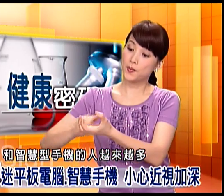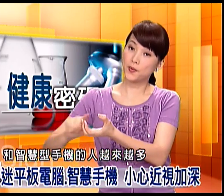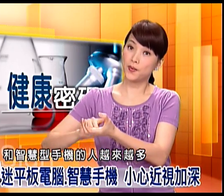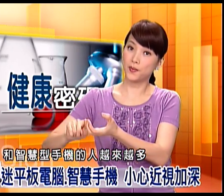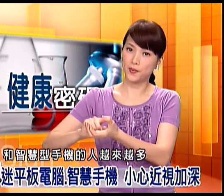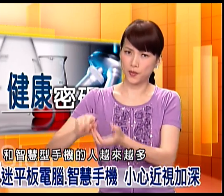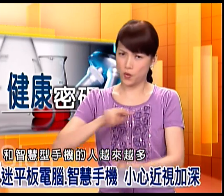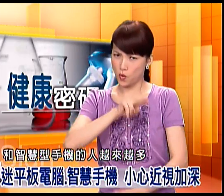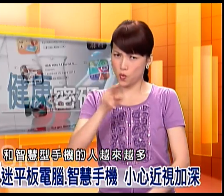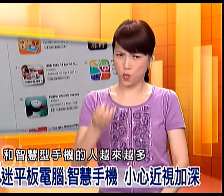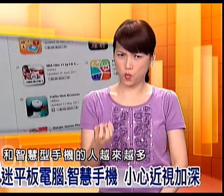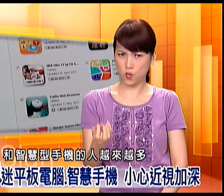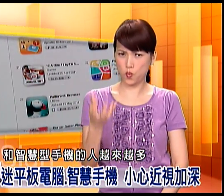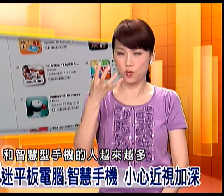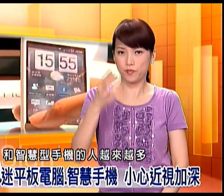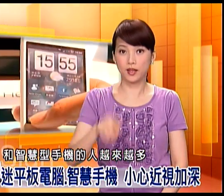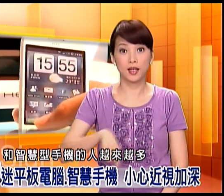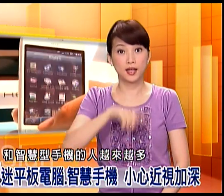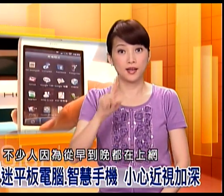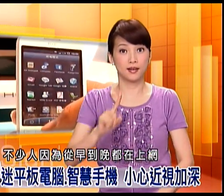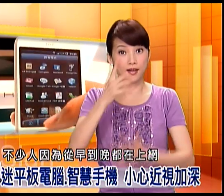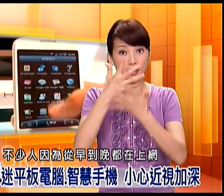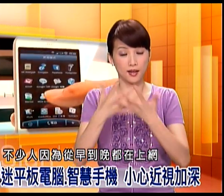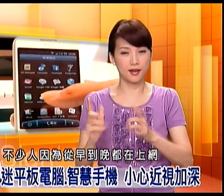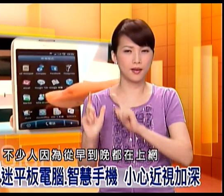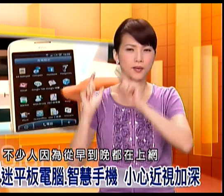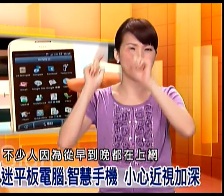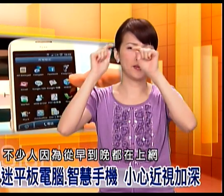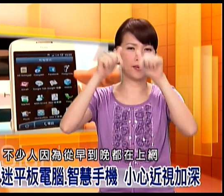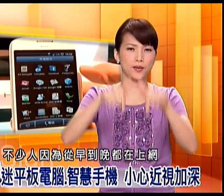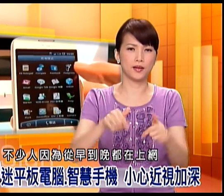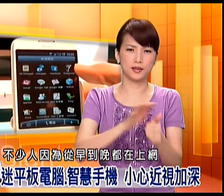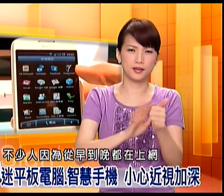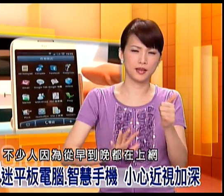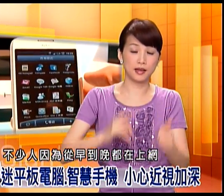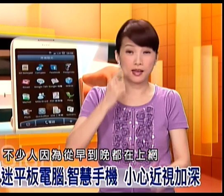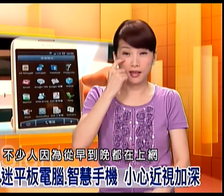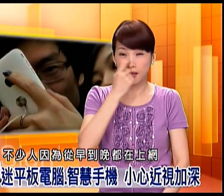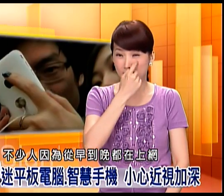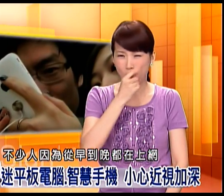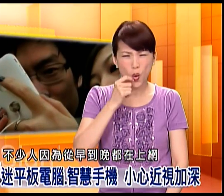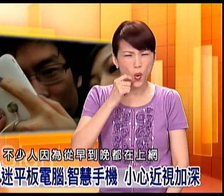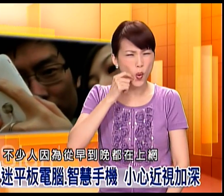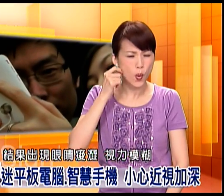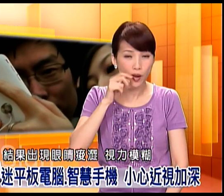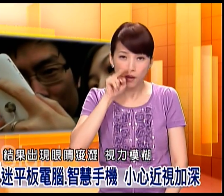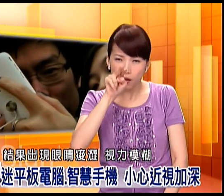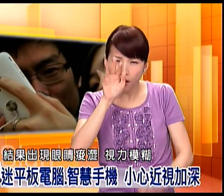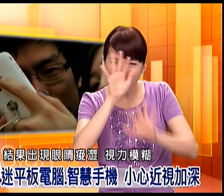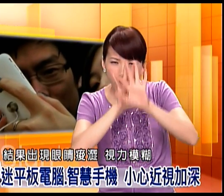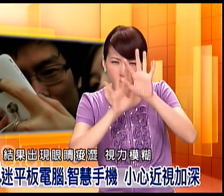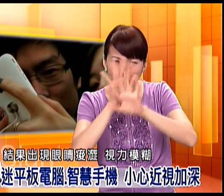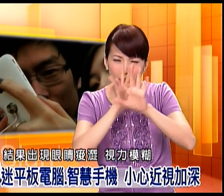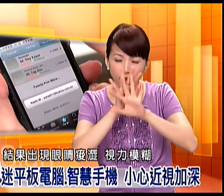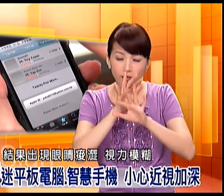机的人越来越多，不少人因为从早到晚都在上网，结果出现了眼睛酸